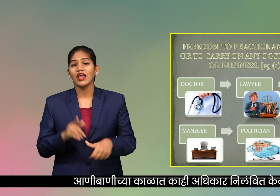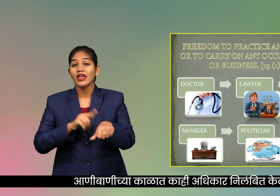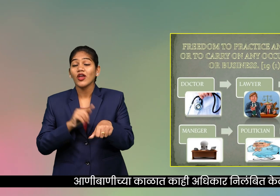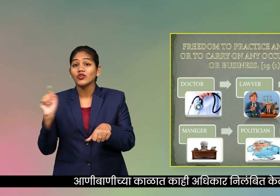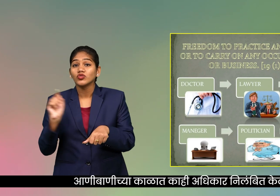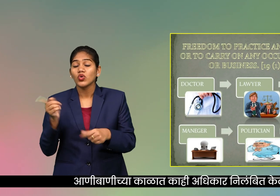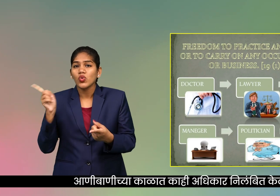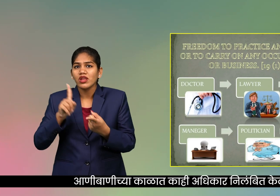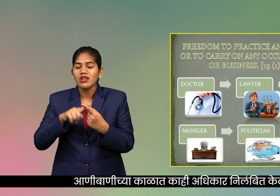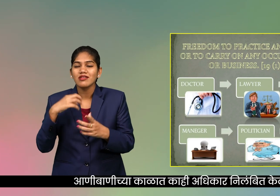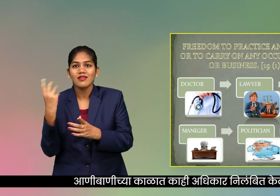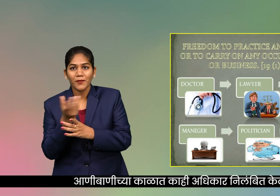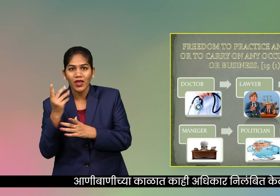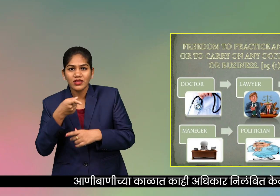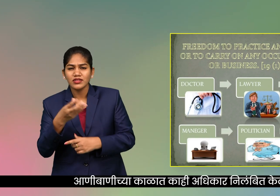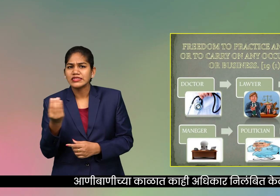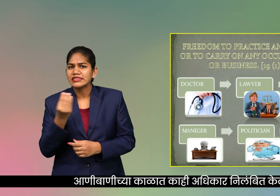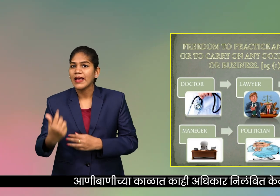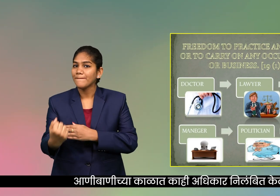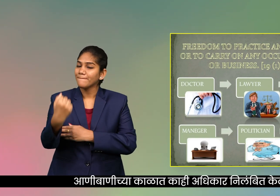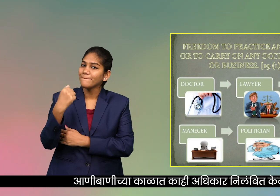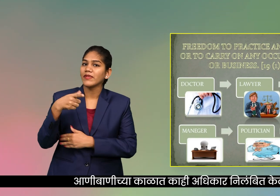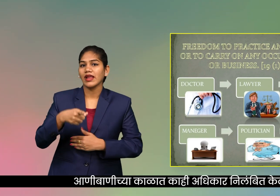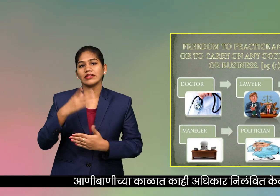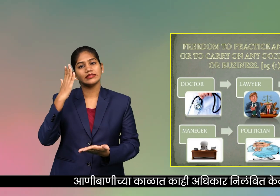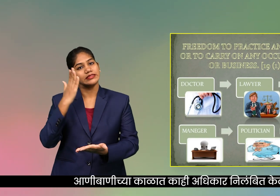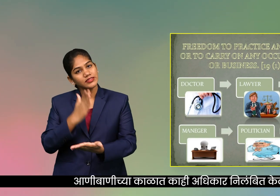आणीबाणीच्या काळात काही अधिकार निलंबित केले जाऊ शकतात.